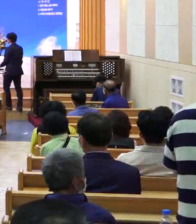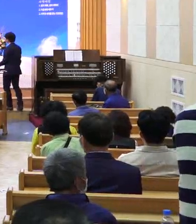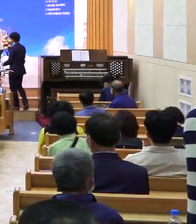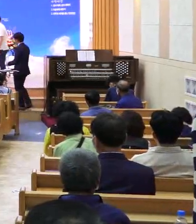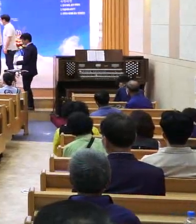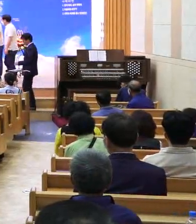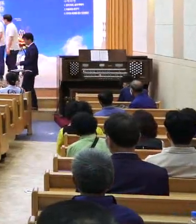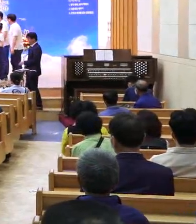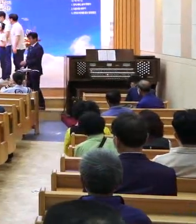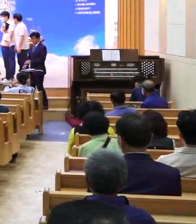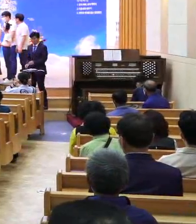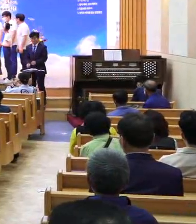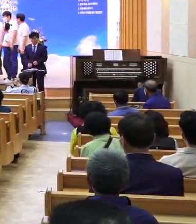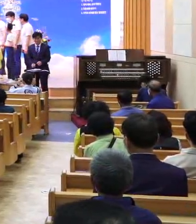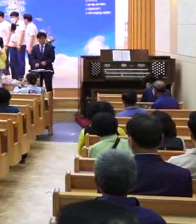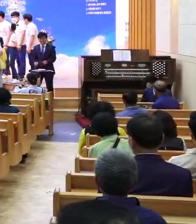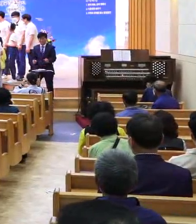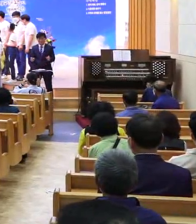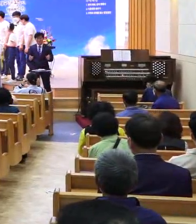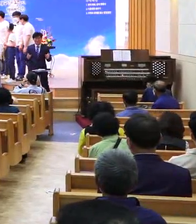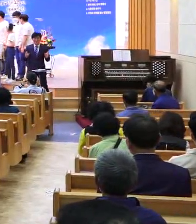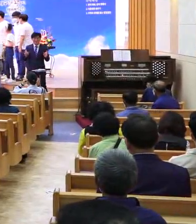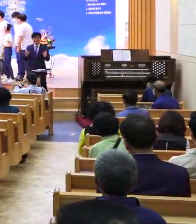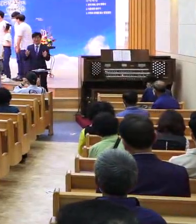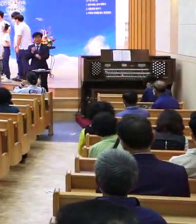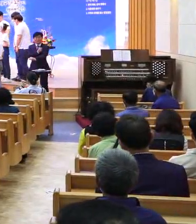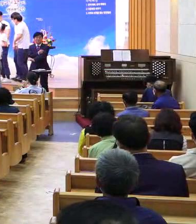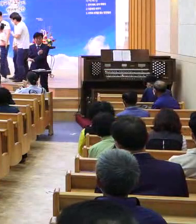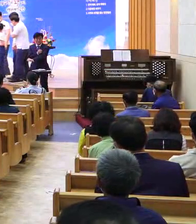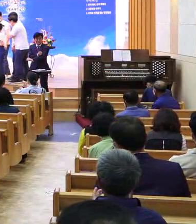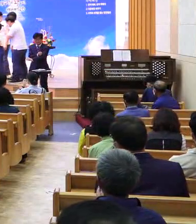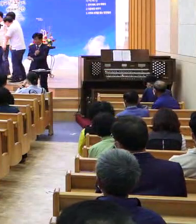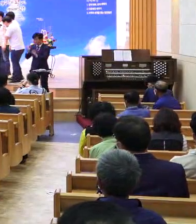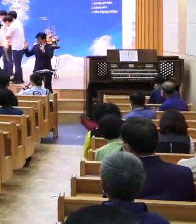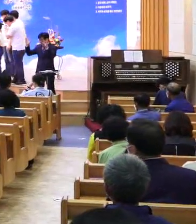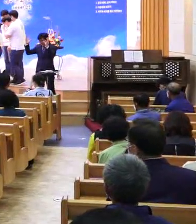네, 우리 아동부 아이들, 우리 수고하시는 선생님들 위해 다시 한번 박수 부탁드립니다.